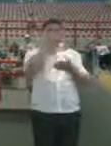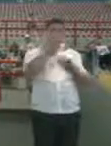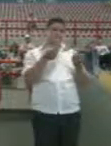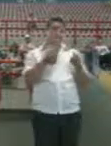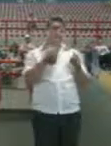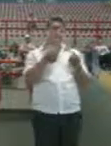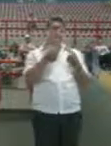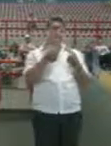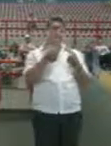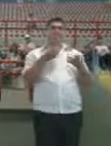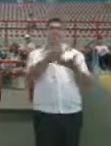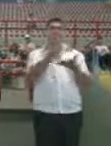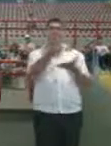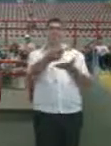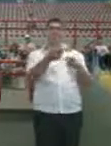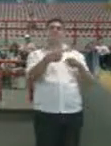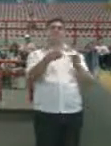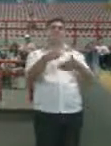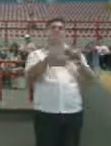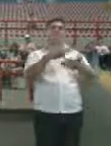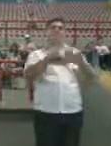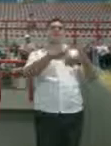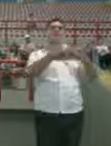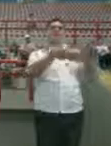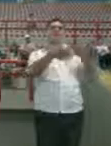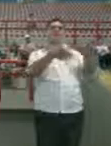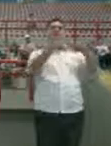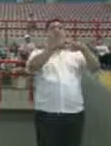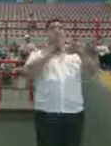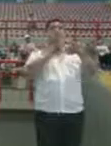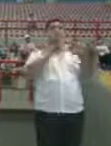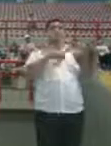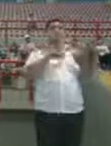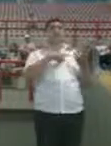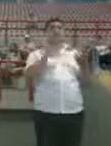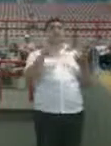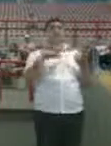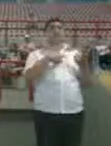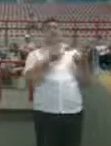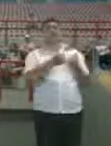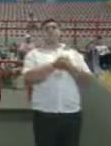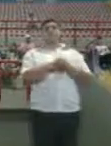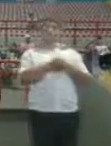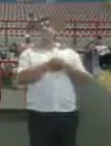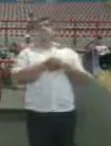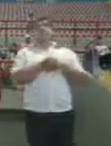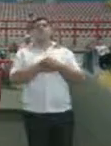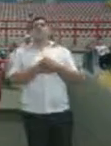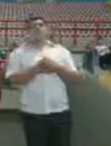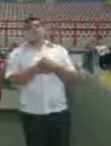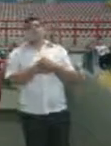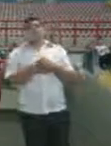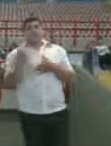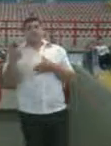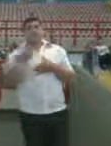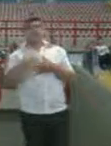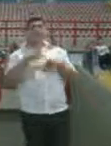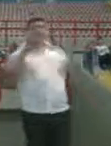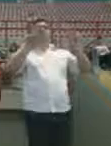investir, produzir, mas é algo que dure, que tenha durabilidade. Então é você promover uma duração dos recursos. Inclusive, o conceito